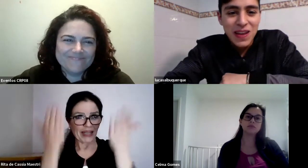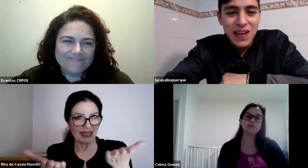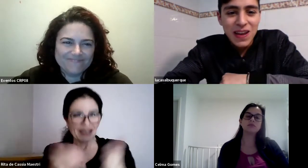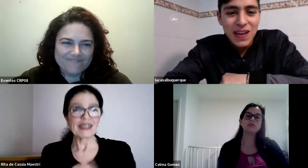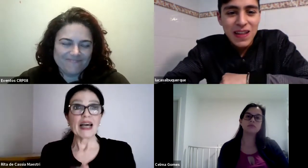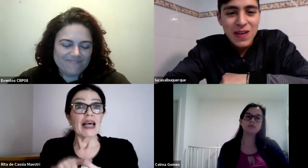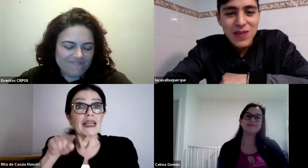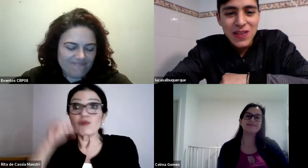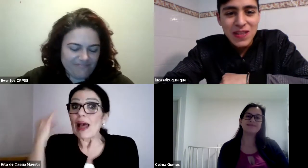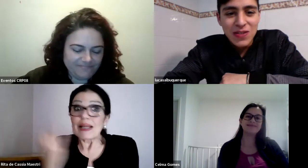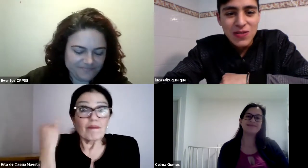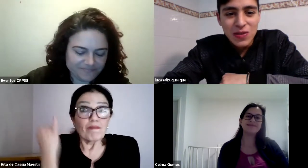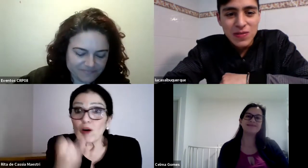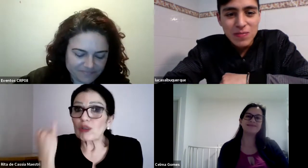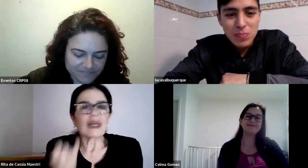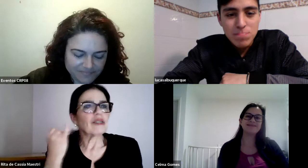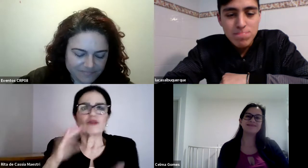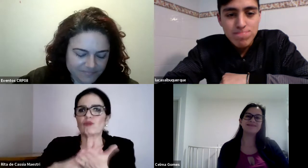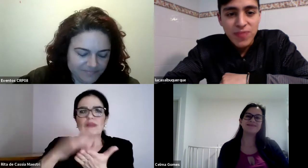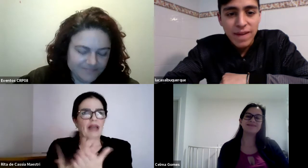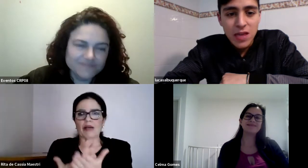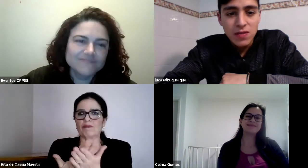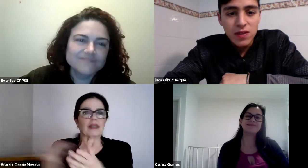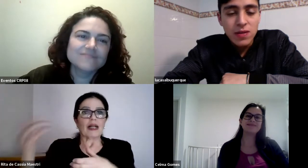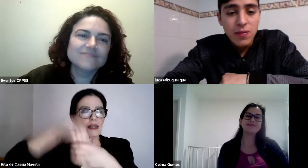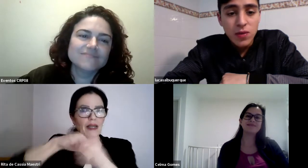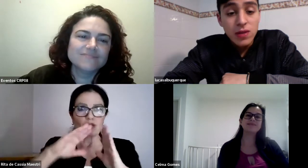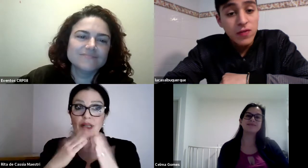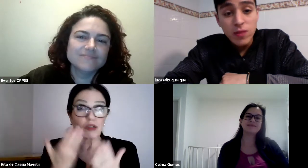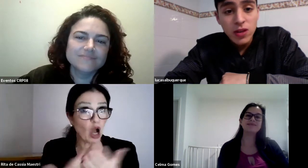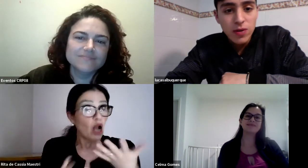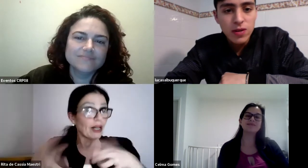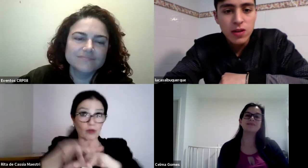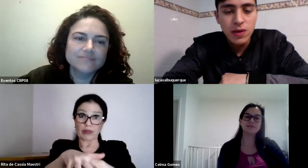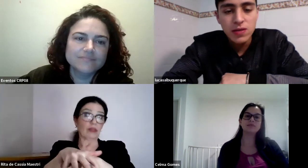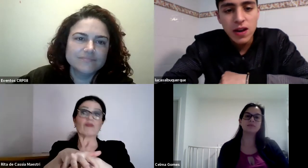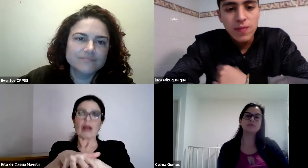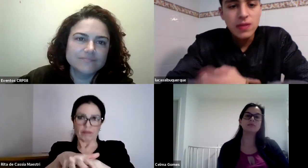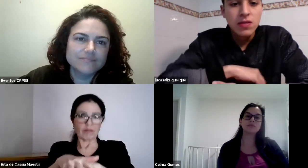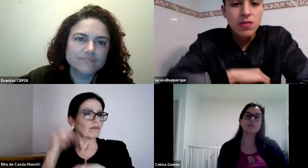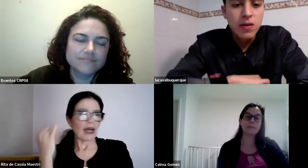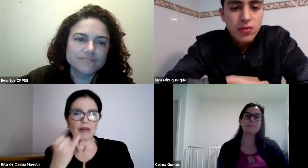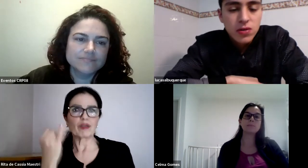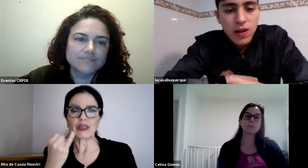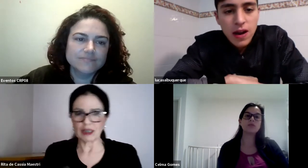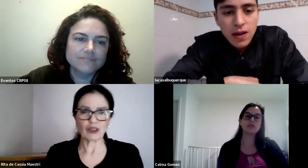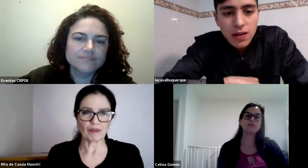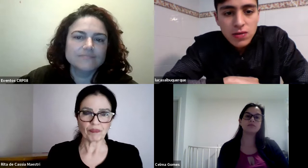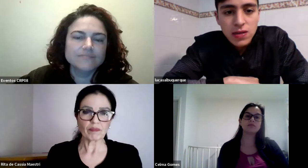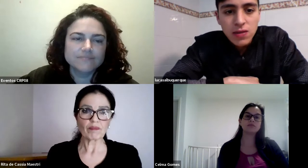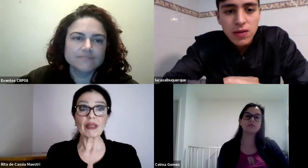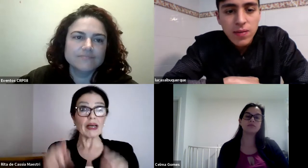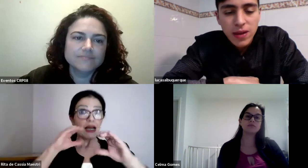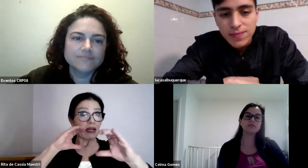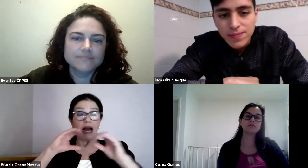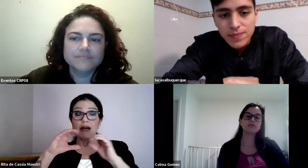porque ele é intérprete, tradutor. Isso foi muito importante para os intérpretes no âmbito escolar, da